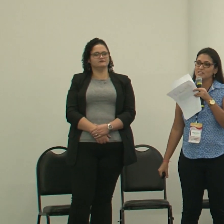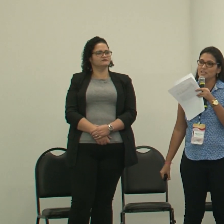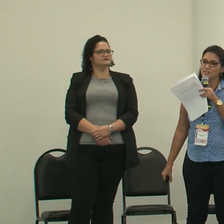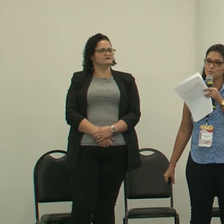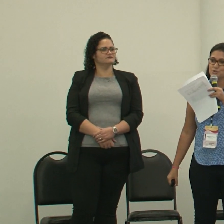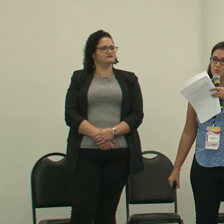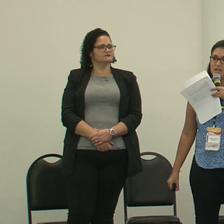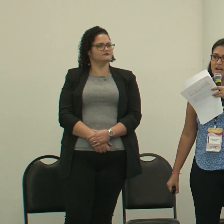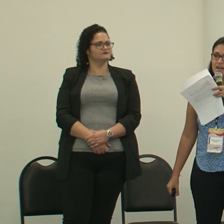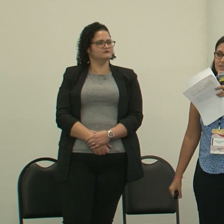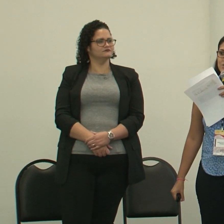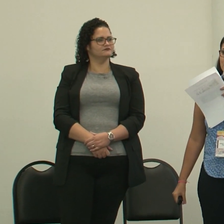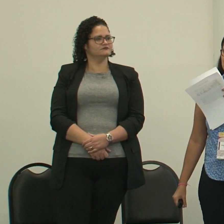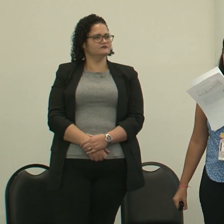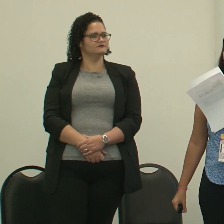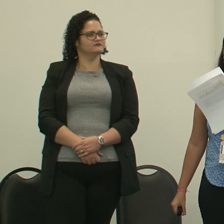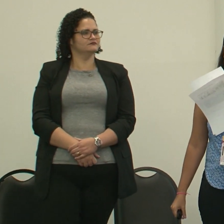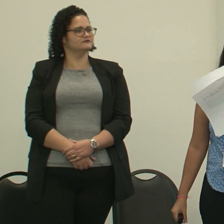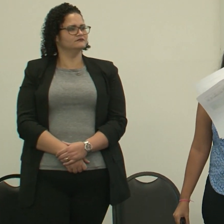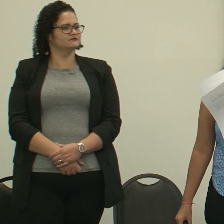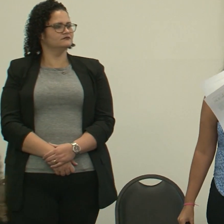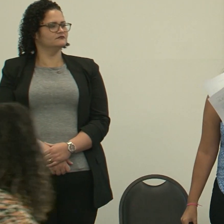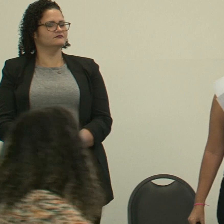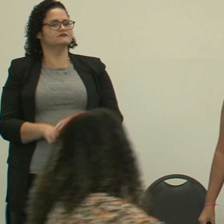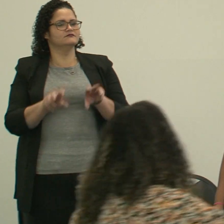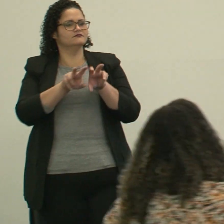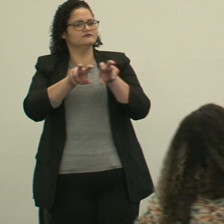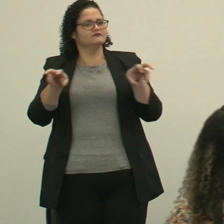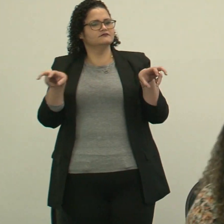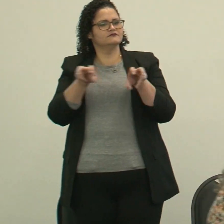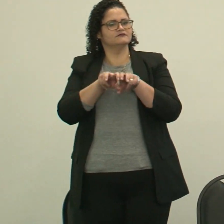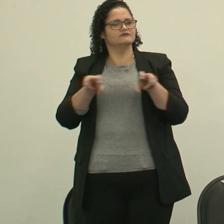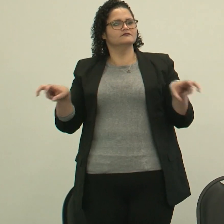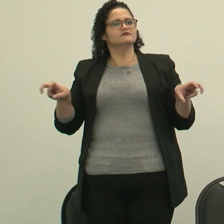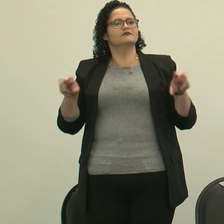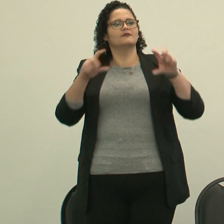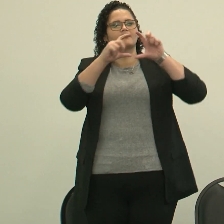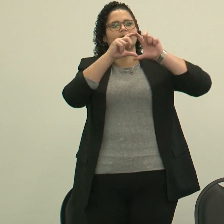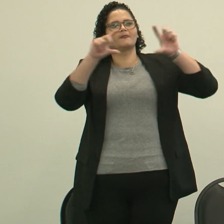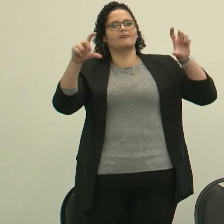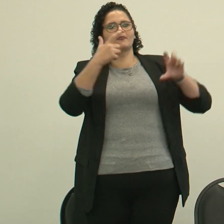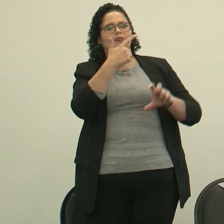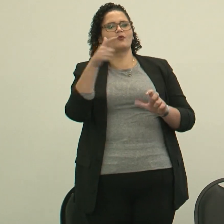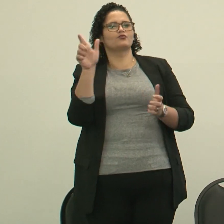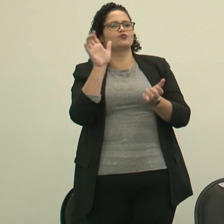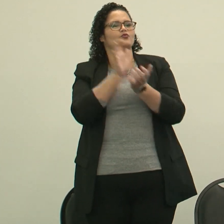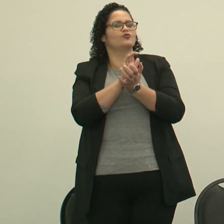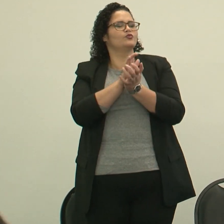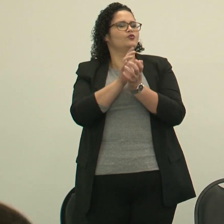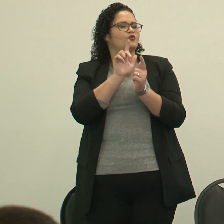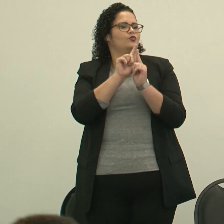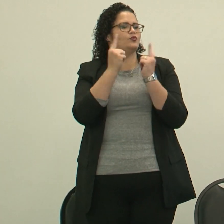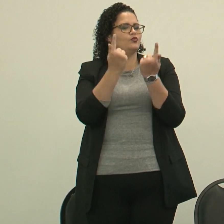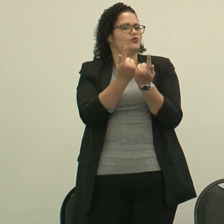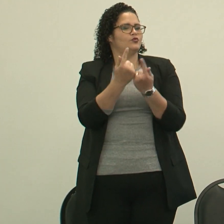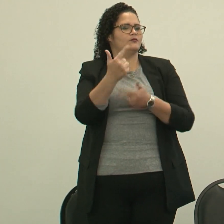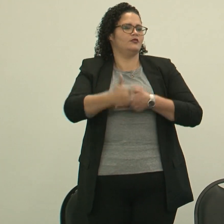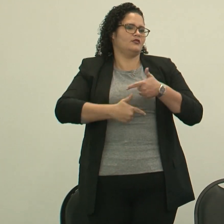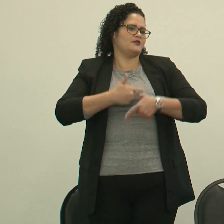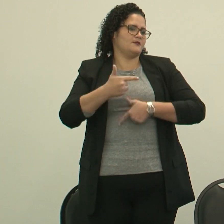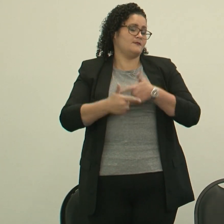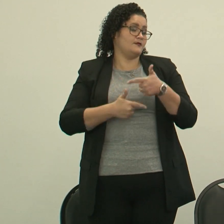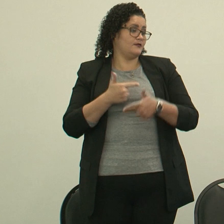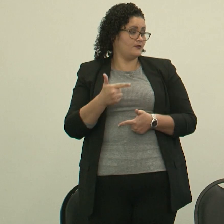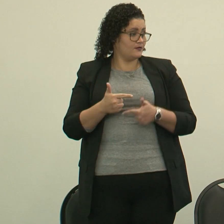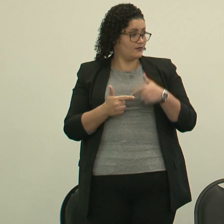Voltando as cadeirinhas para os lugares, para poder a gente ver também as tirinhas que os outros grupos trabalharam. E